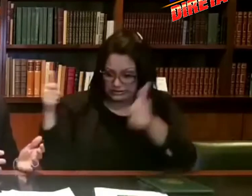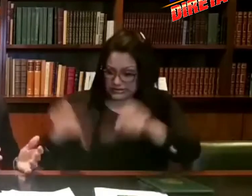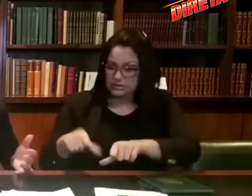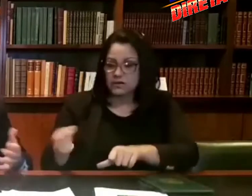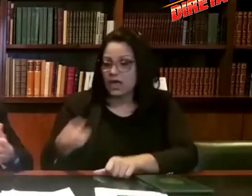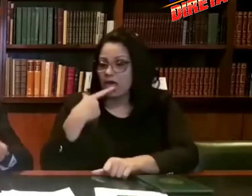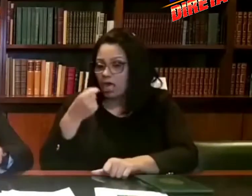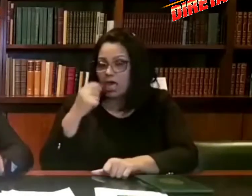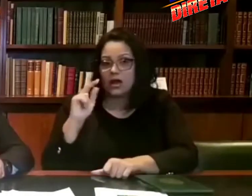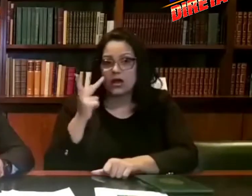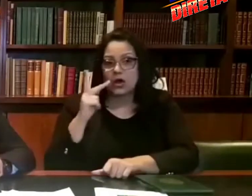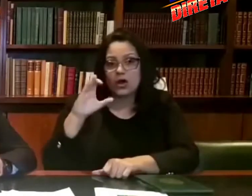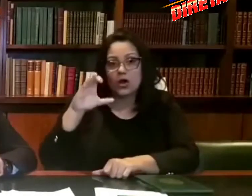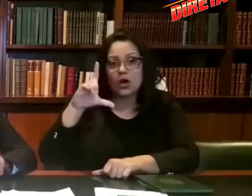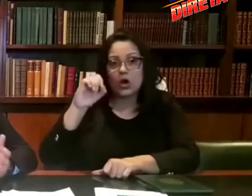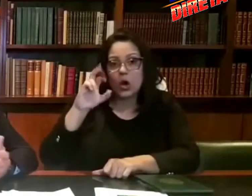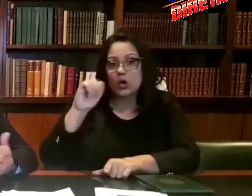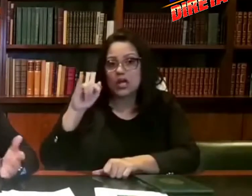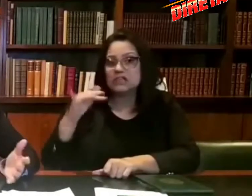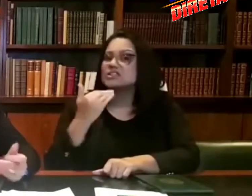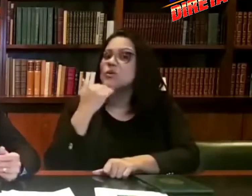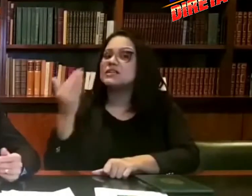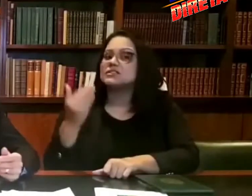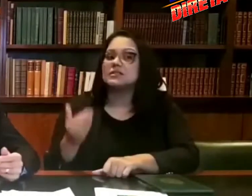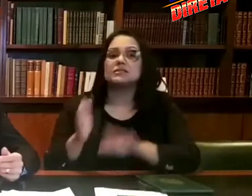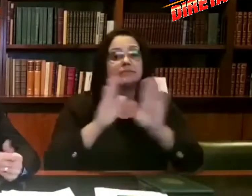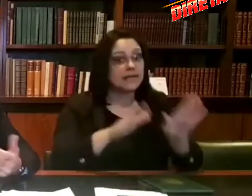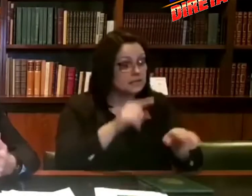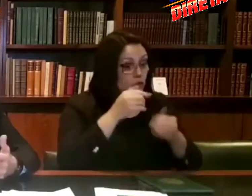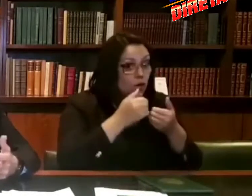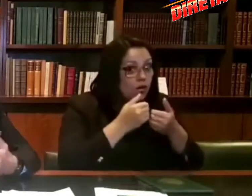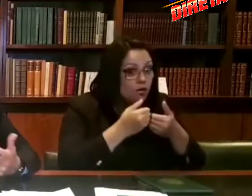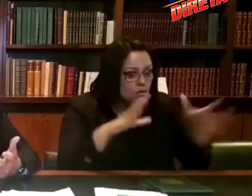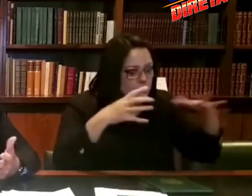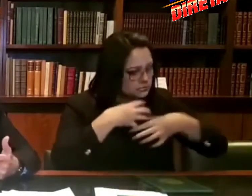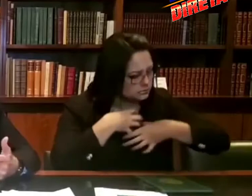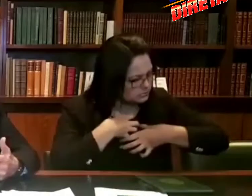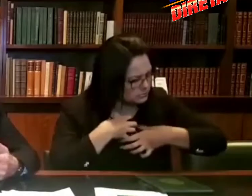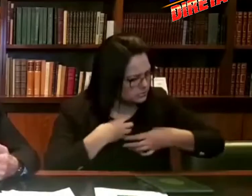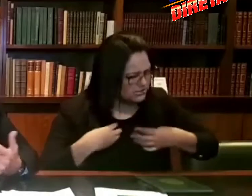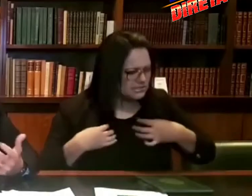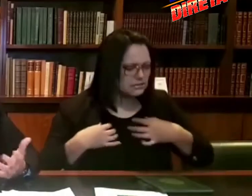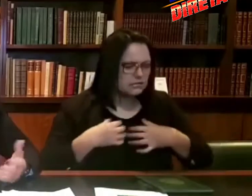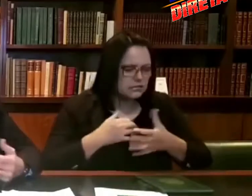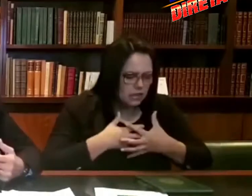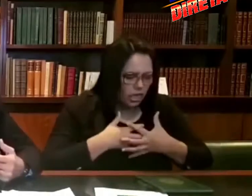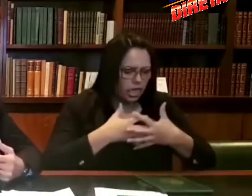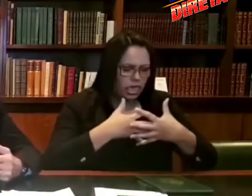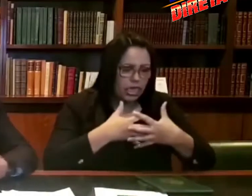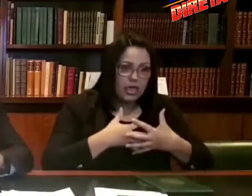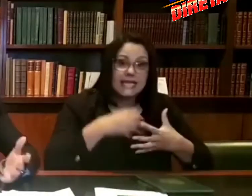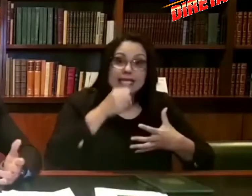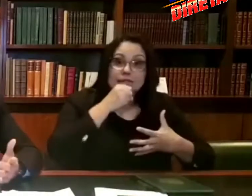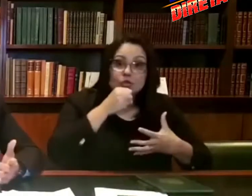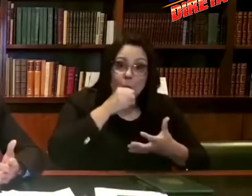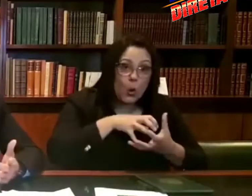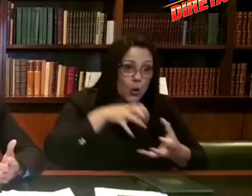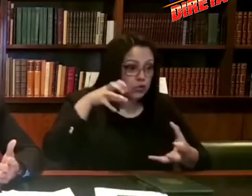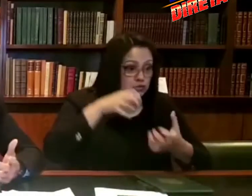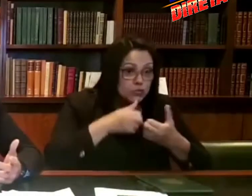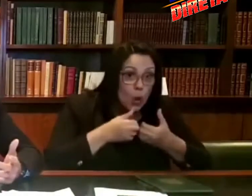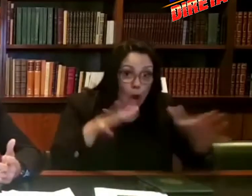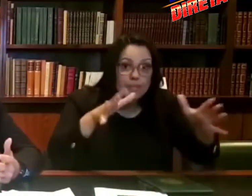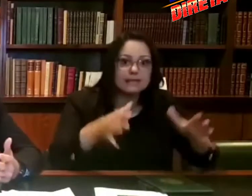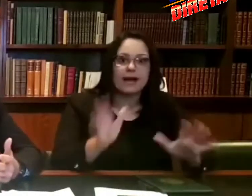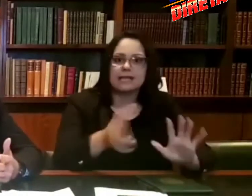quando é na fase inicial ainda, em especial os mais idosos, né, que o mais jovem é cometido, dificilmente se agrava o problema